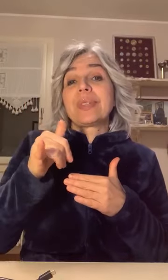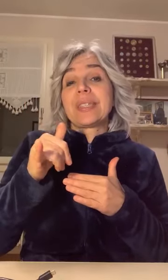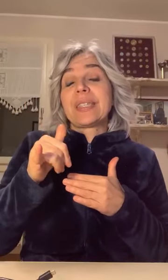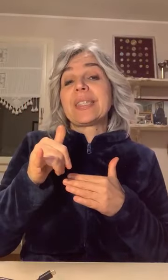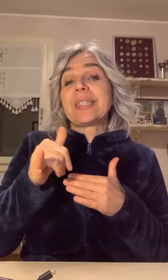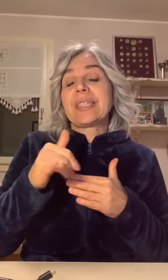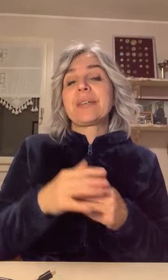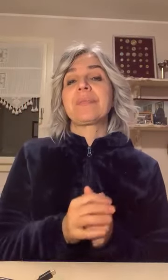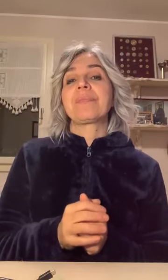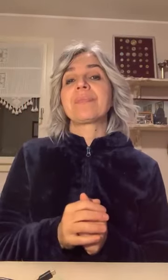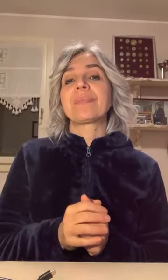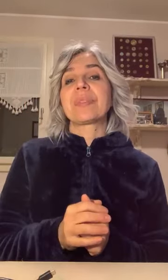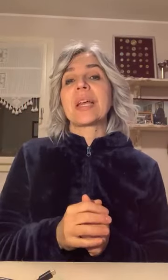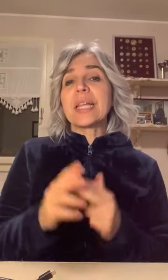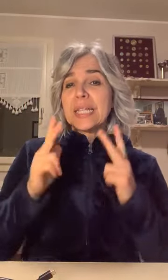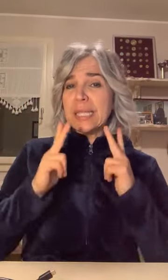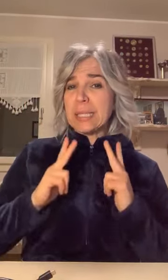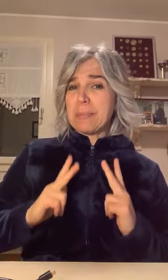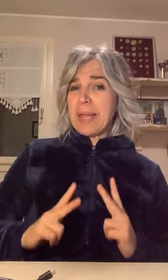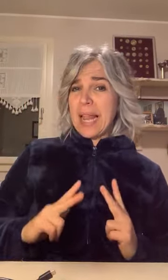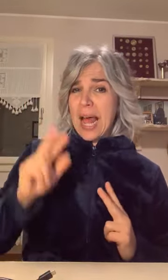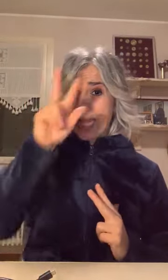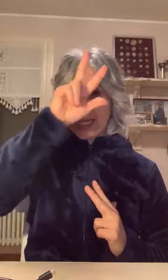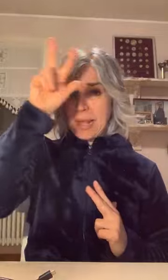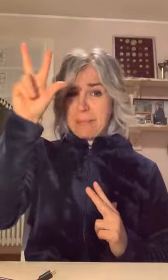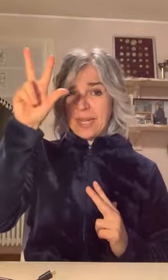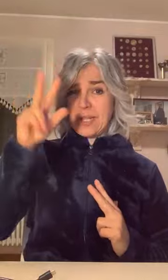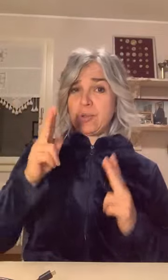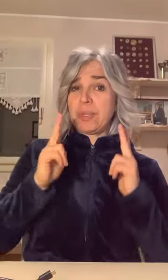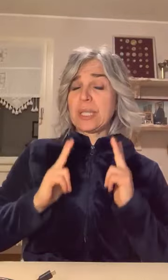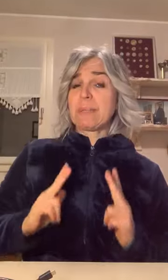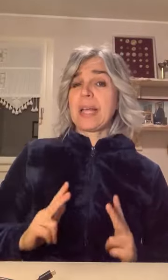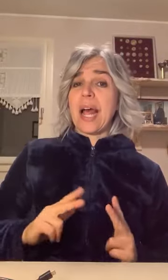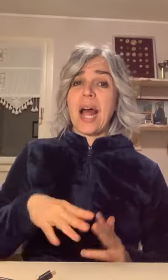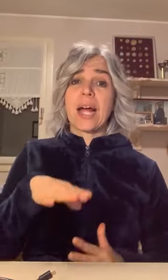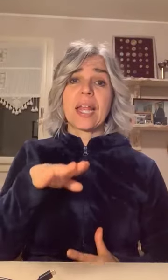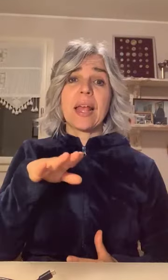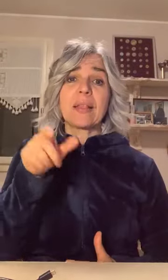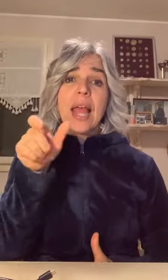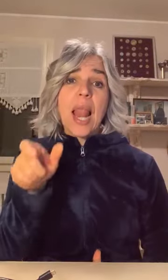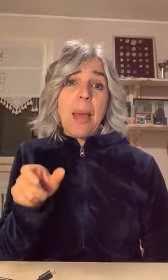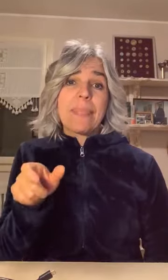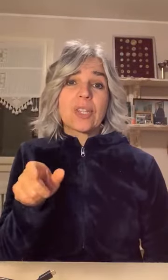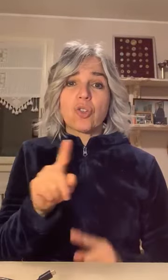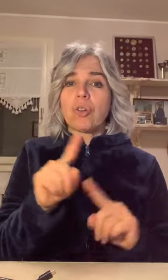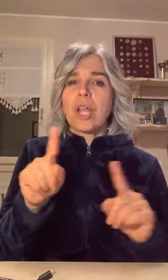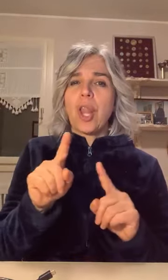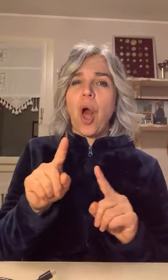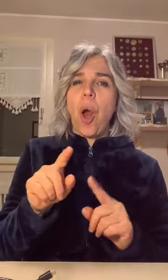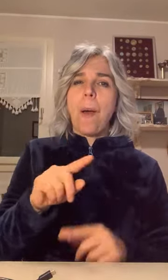che confidare nei principi. Quante notizie ci arrivano? Quante notizie ci arrivano degli uomini e poi